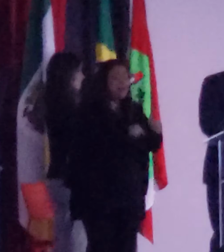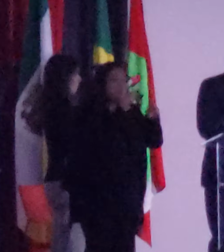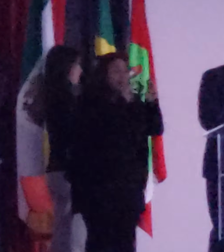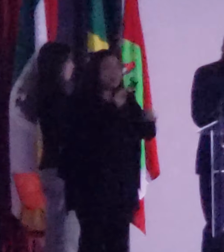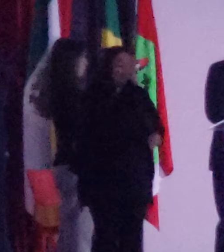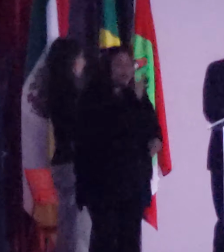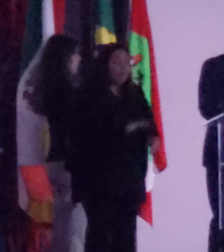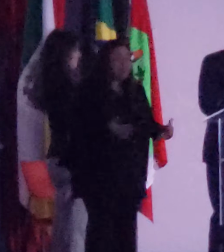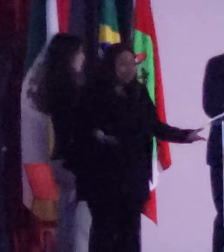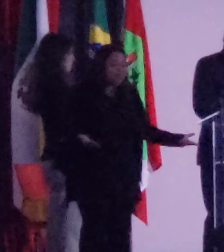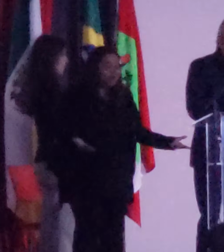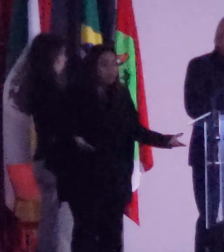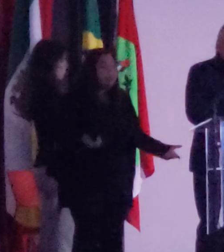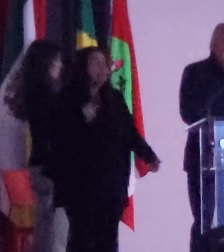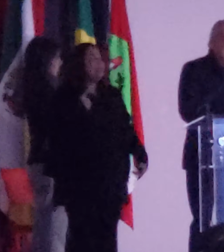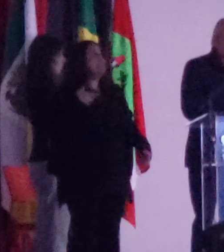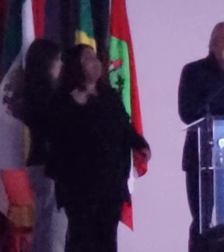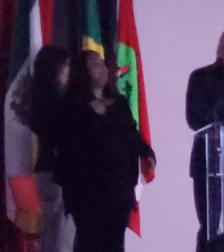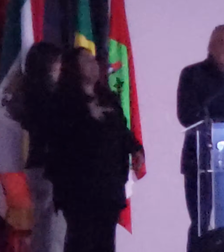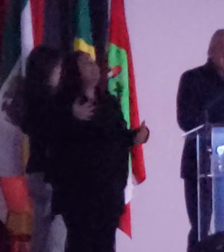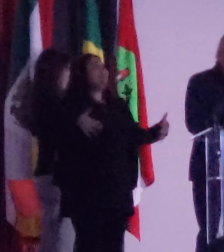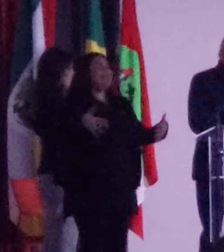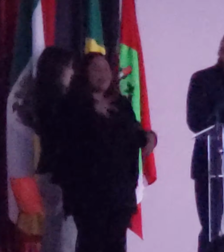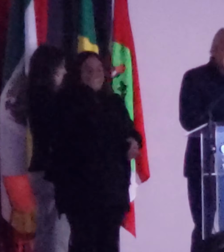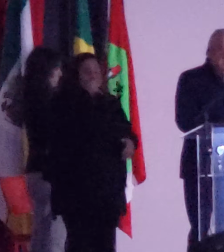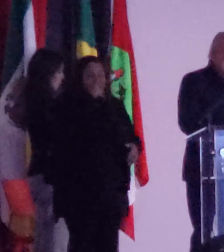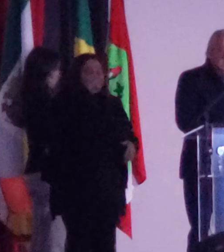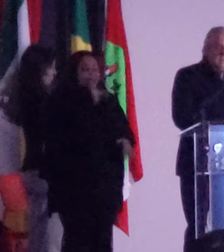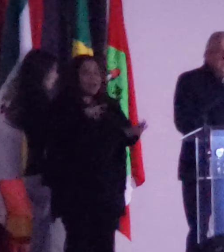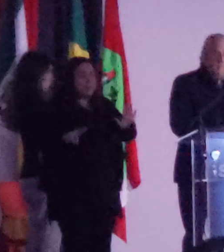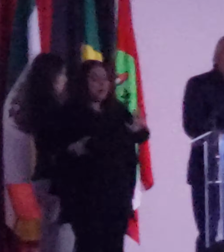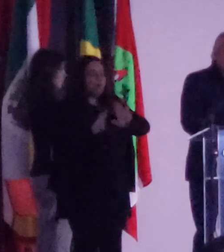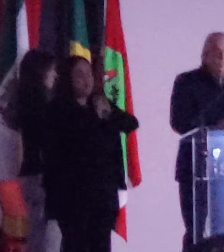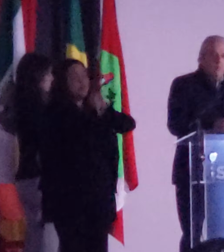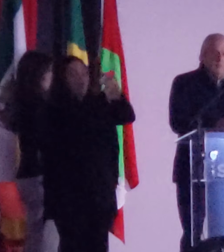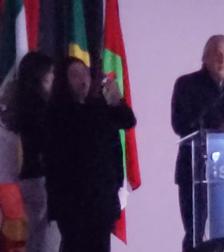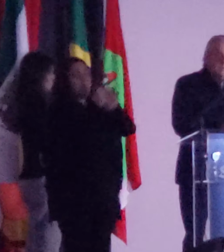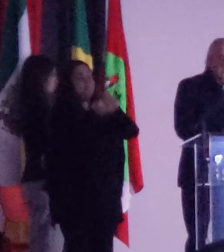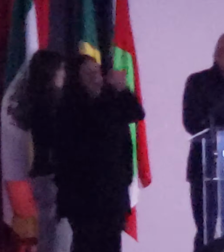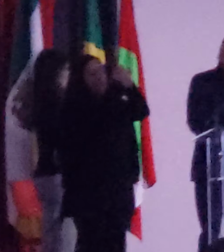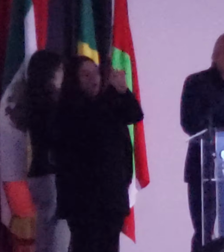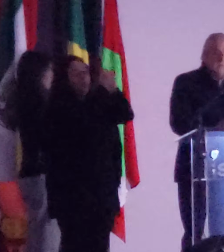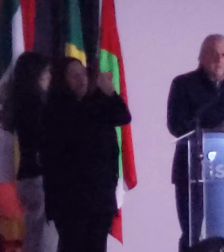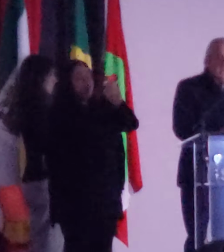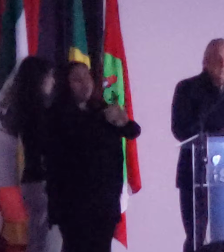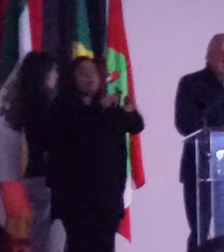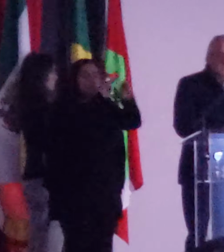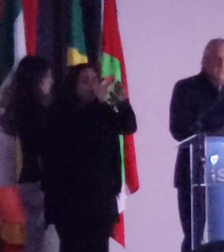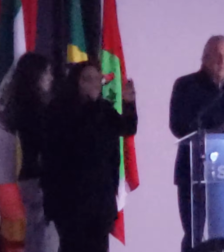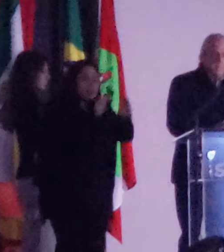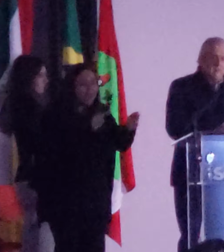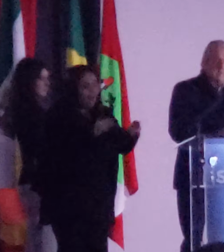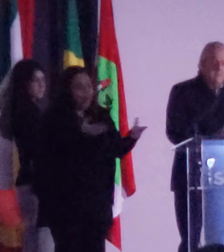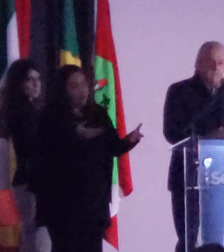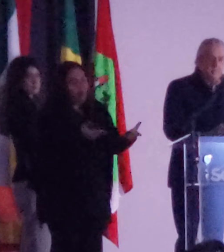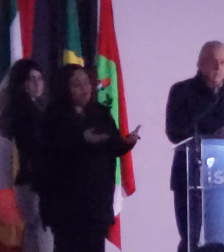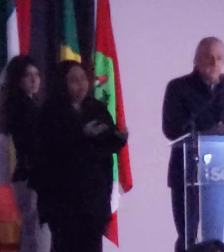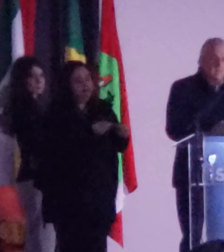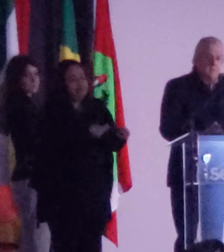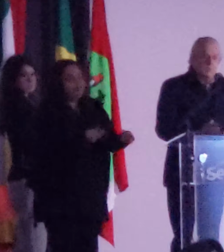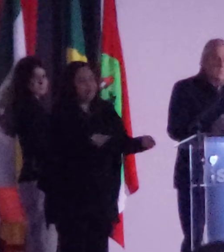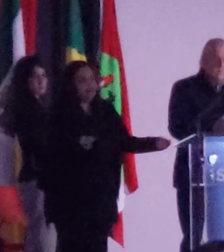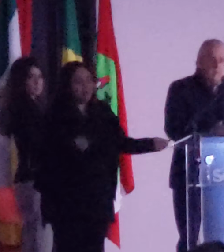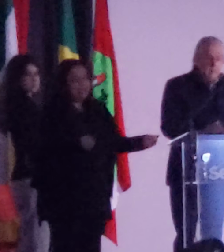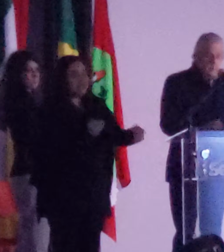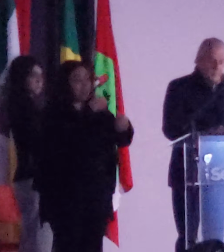transformou numa espécie de referência, não como museu em si, já que ele não existe mais,